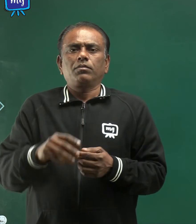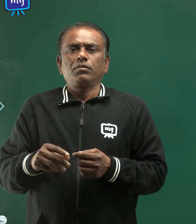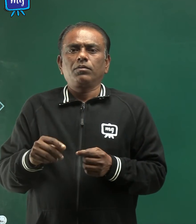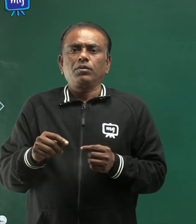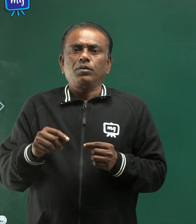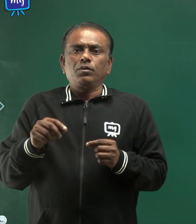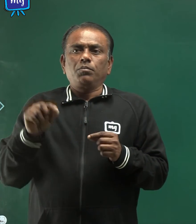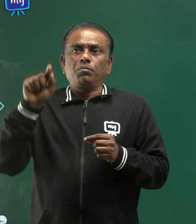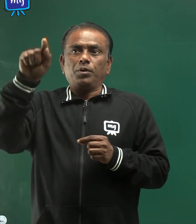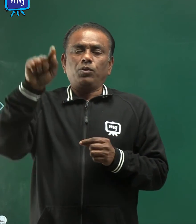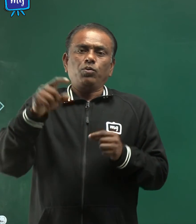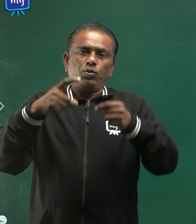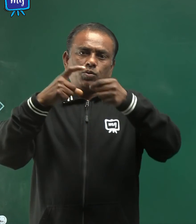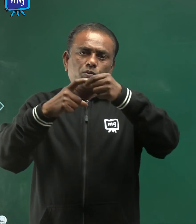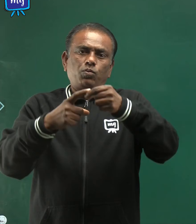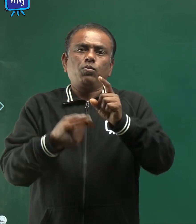बिंदु Q को